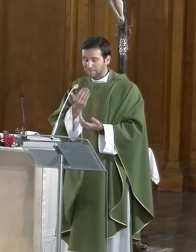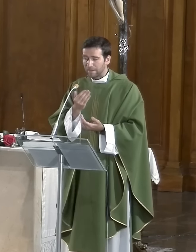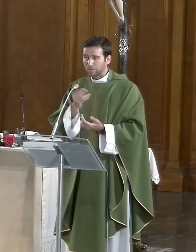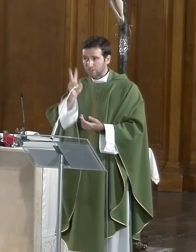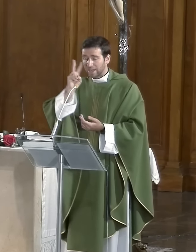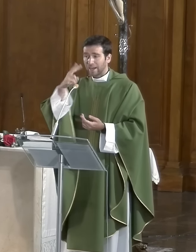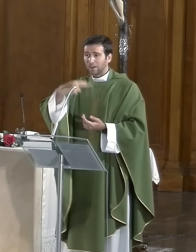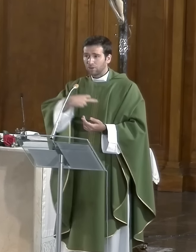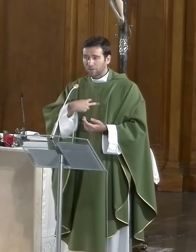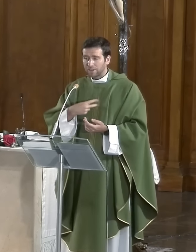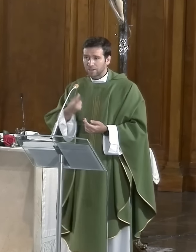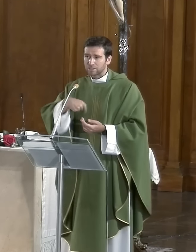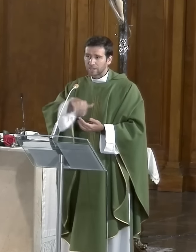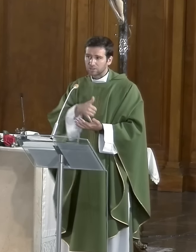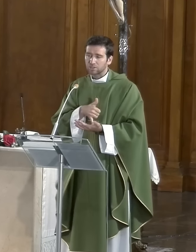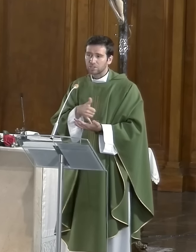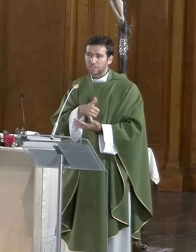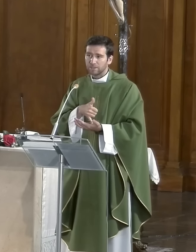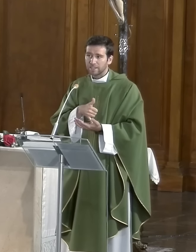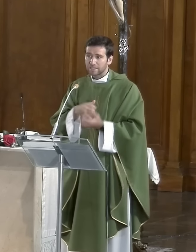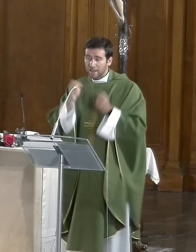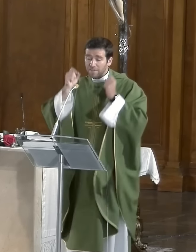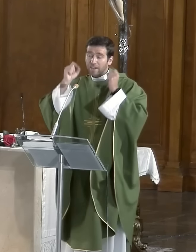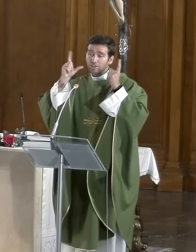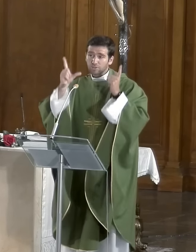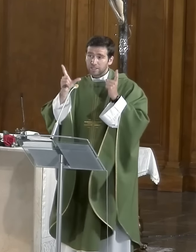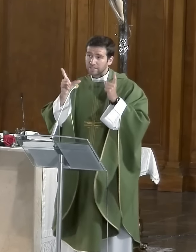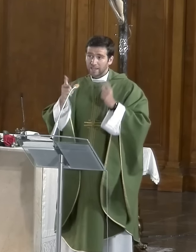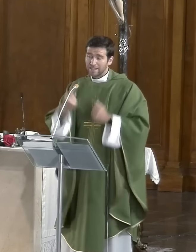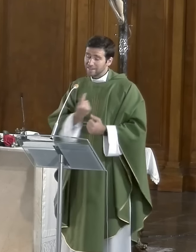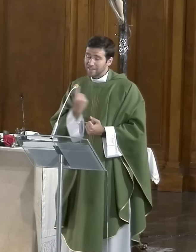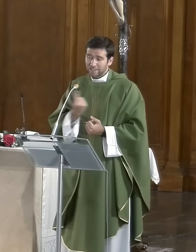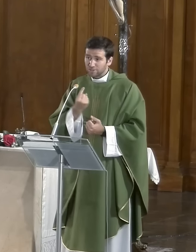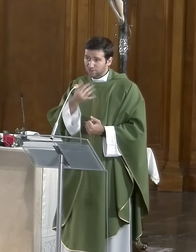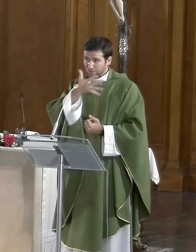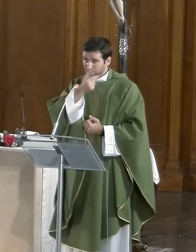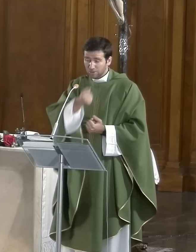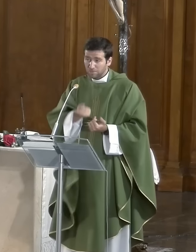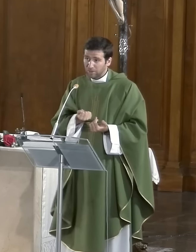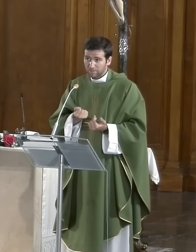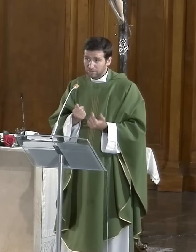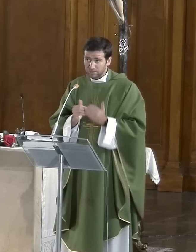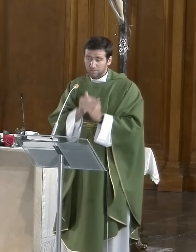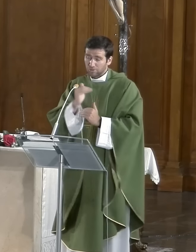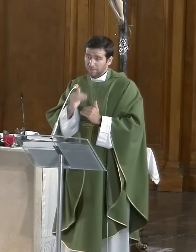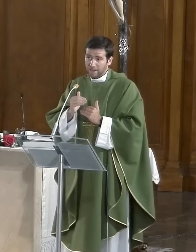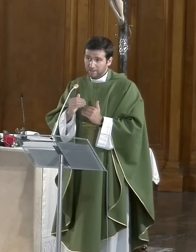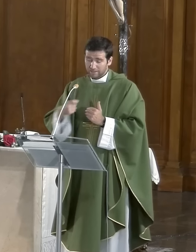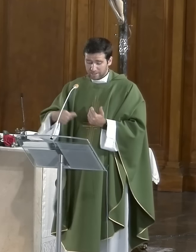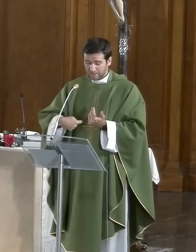sepamos reconocernos a nosotros débiles, darnos cuenta de que solos no podemos superar esa